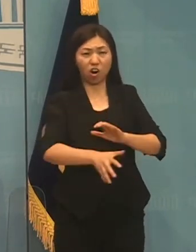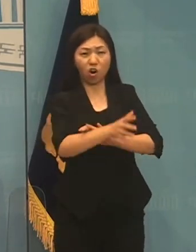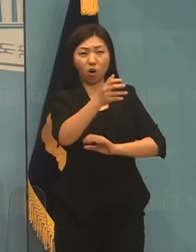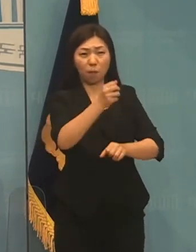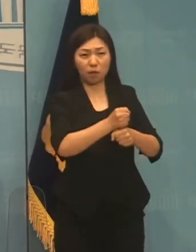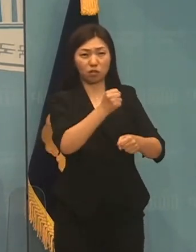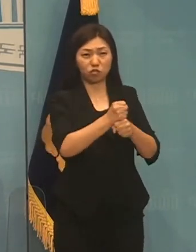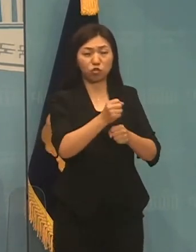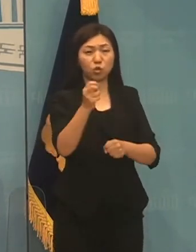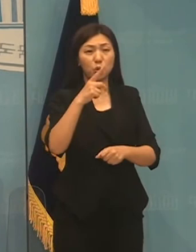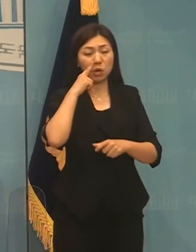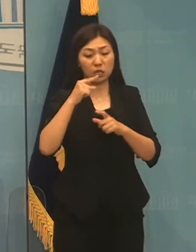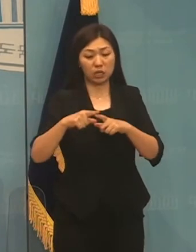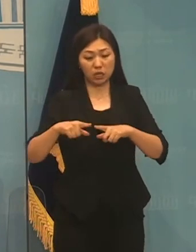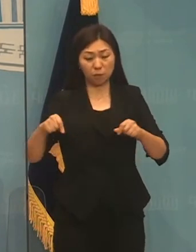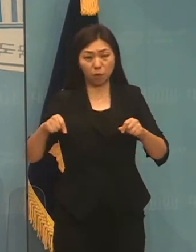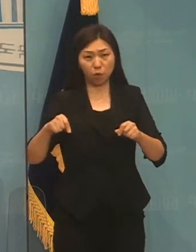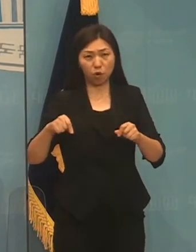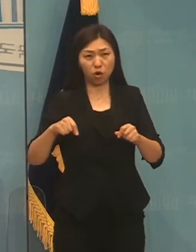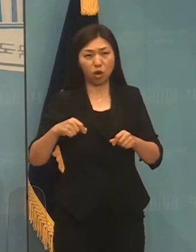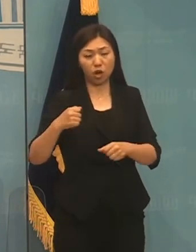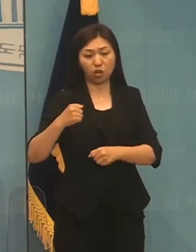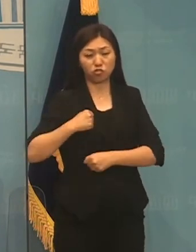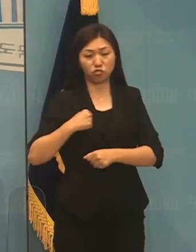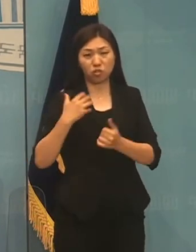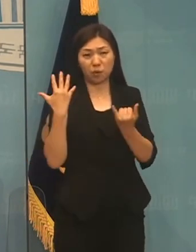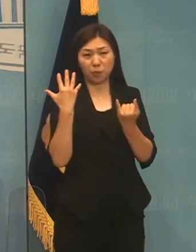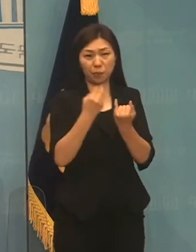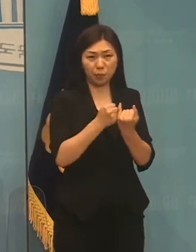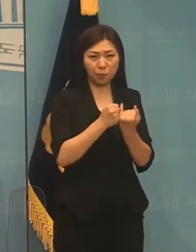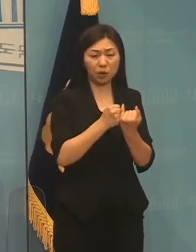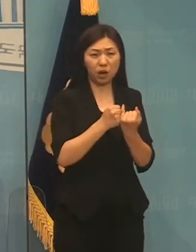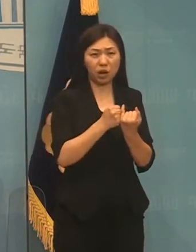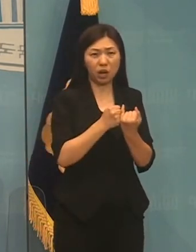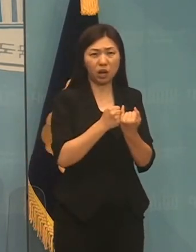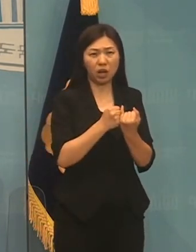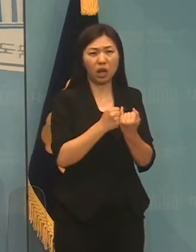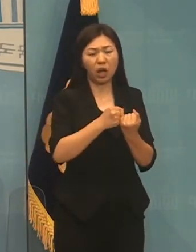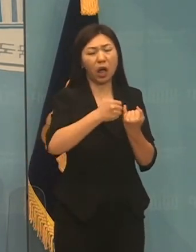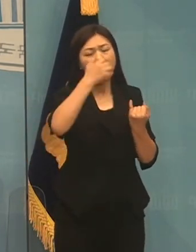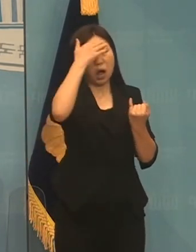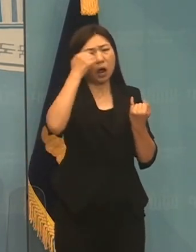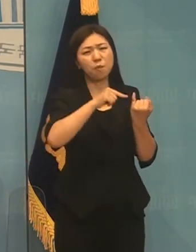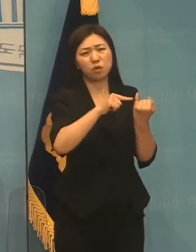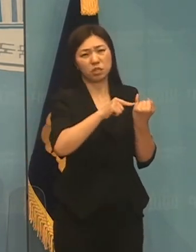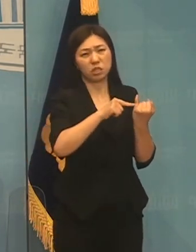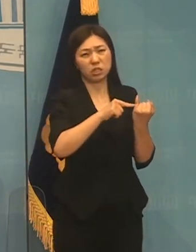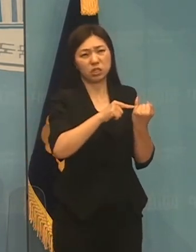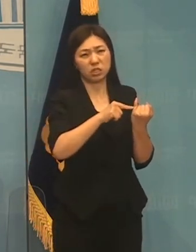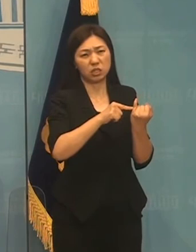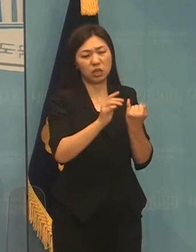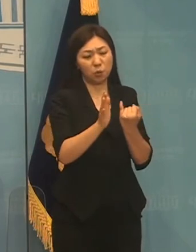위안부 한문인을 팔아 부정축제한 자가 국회의원이 되어 정치를 오염시키고